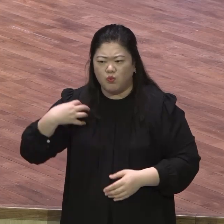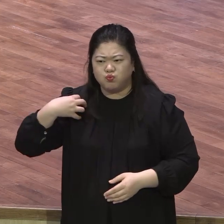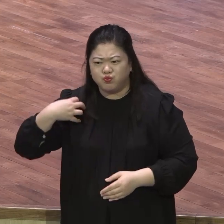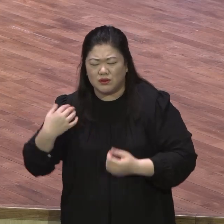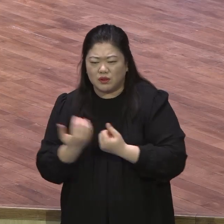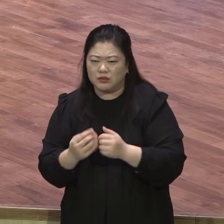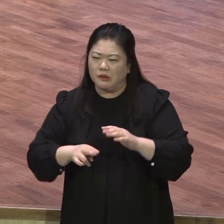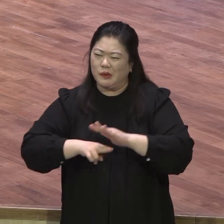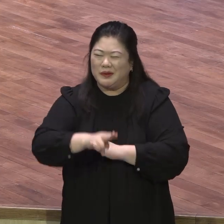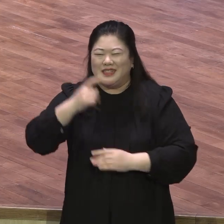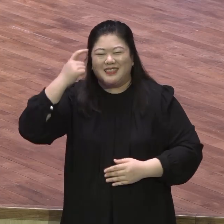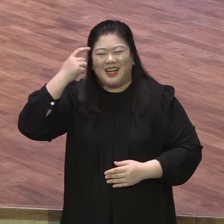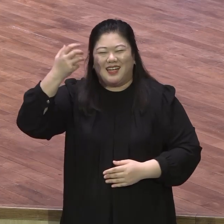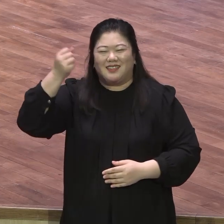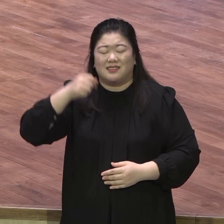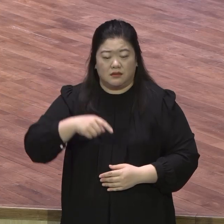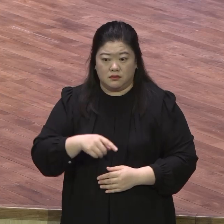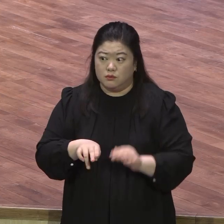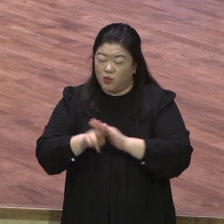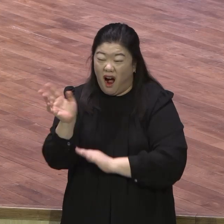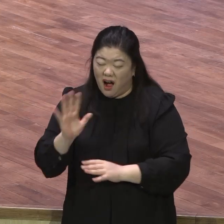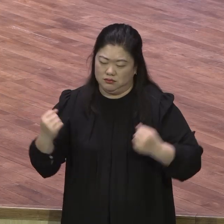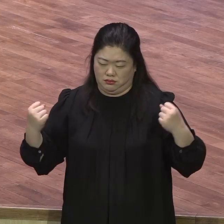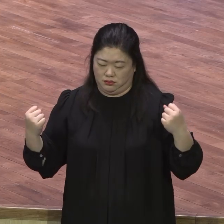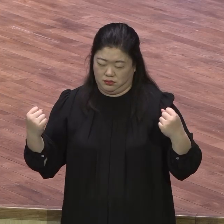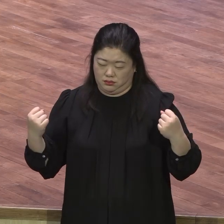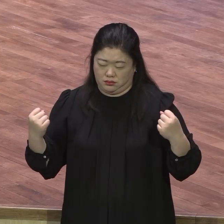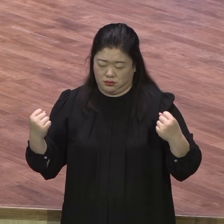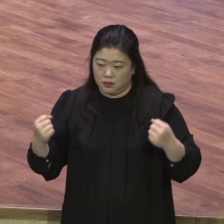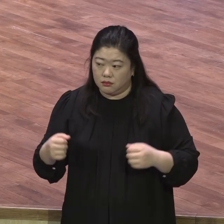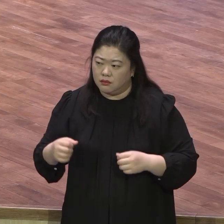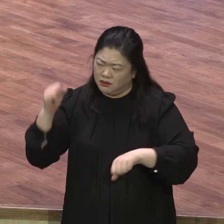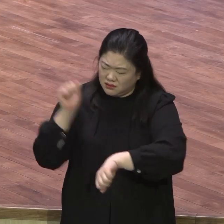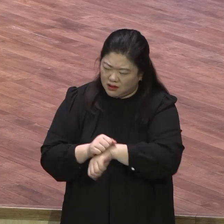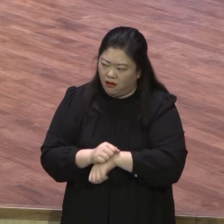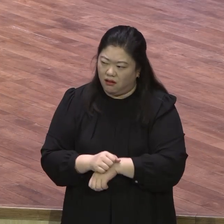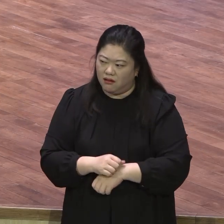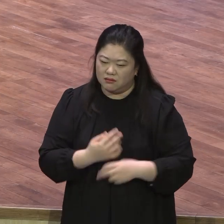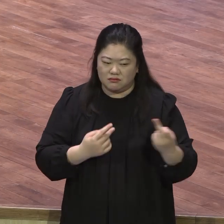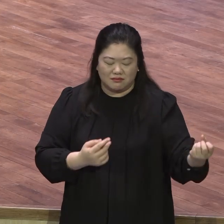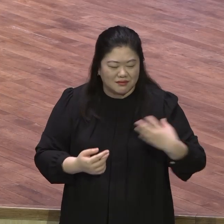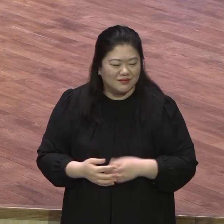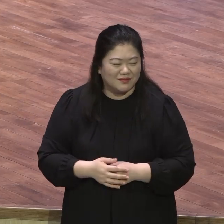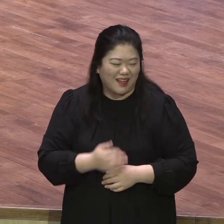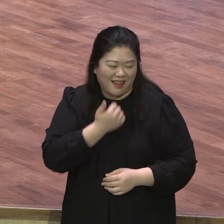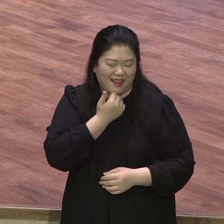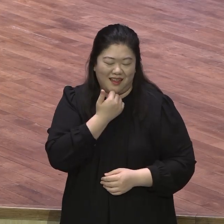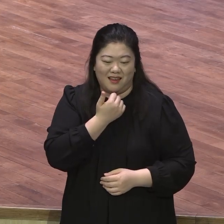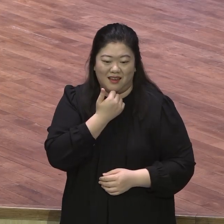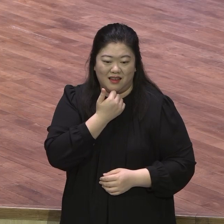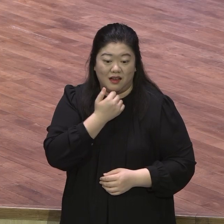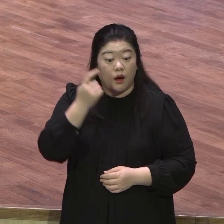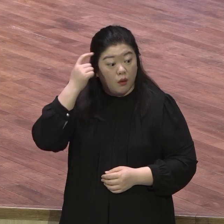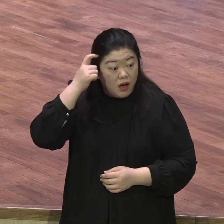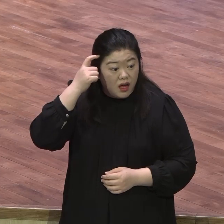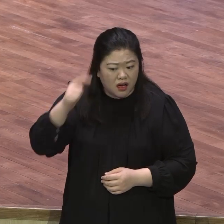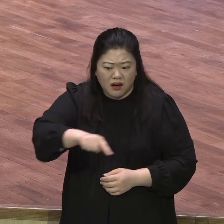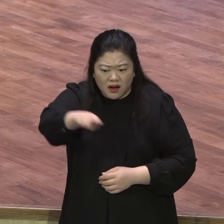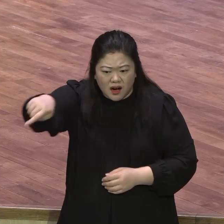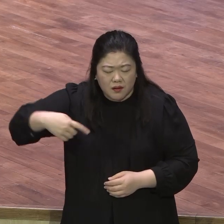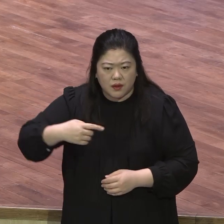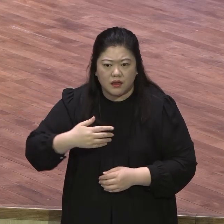제자들은 다릅니다 어려움도 같이하고 기쁨도 같이하고 제자공동체라면 제자공동체